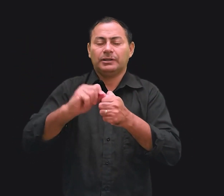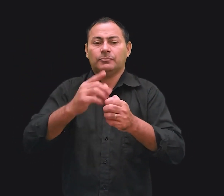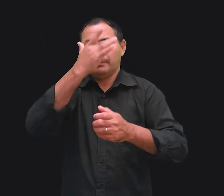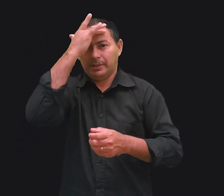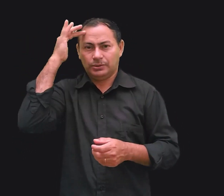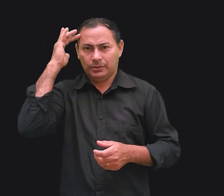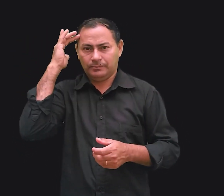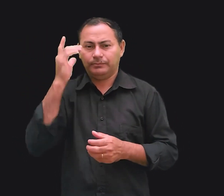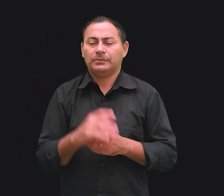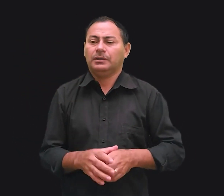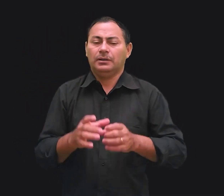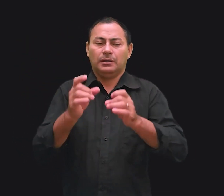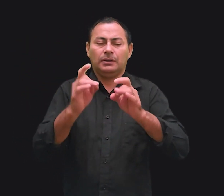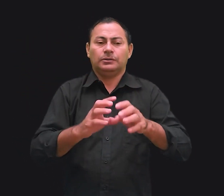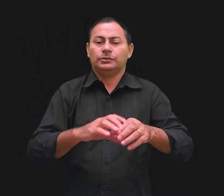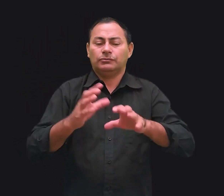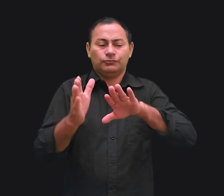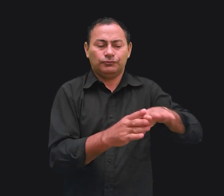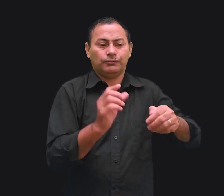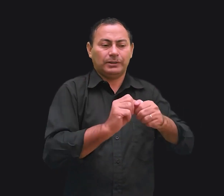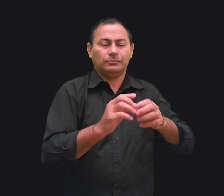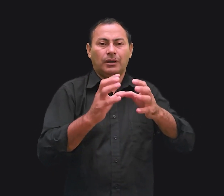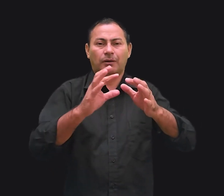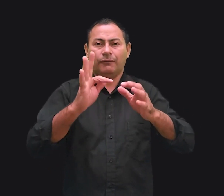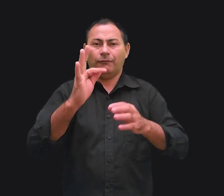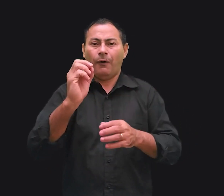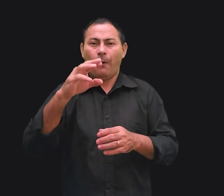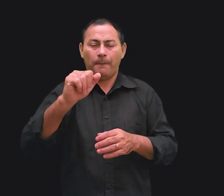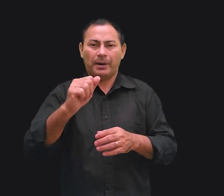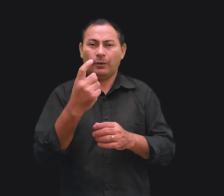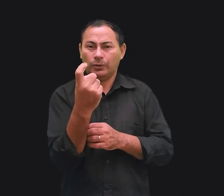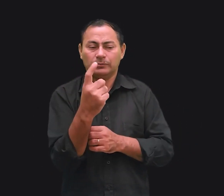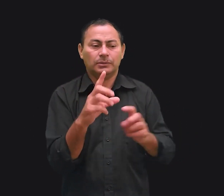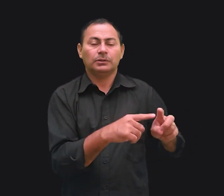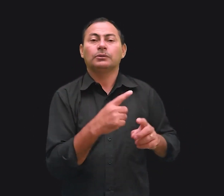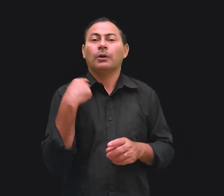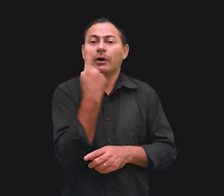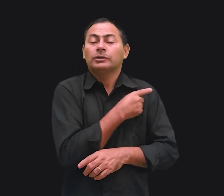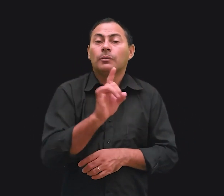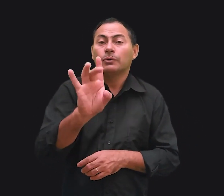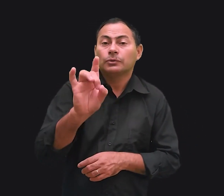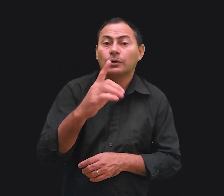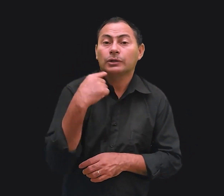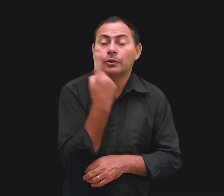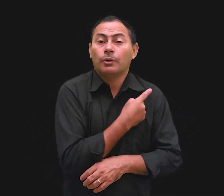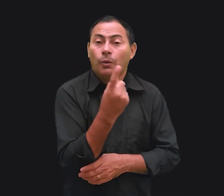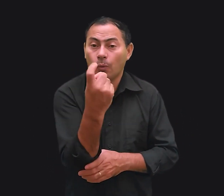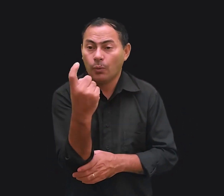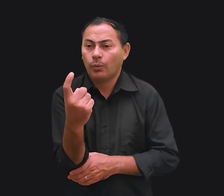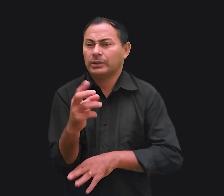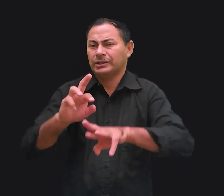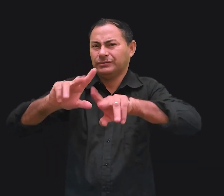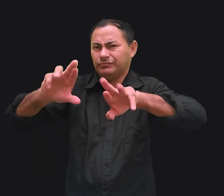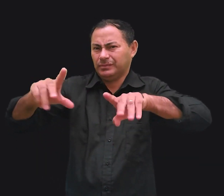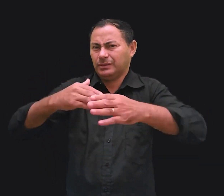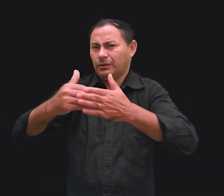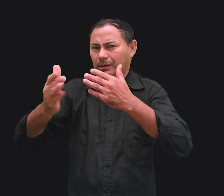faz uma pessoa, joga a forma fora. Isso quer dizer que somos indivíduos únicos, distintos de todas as outras